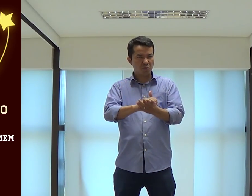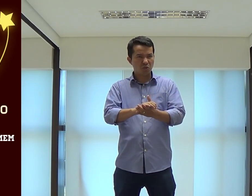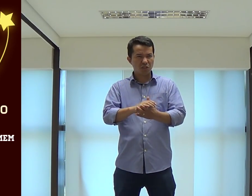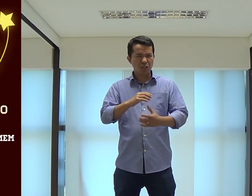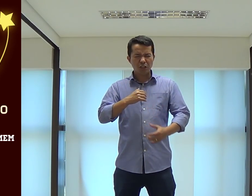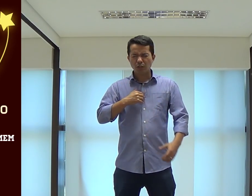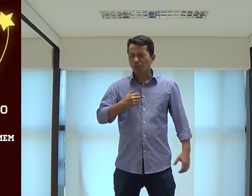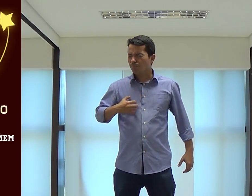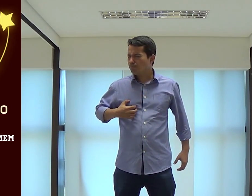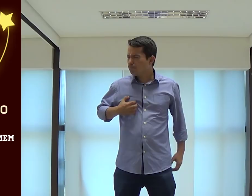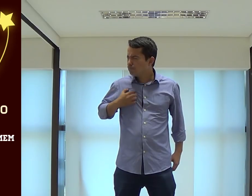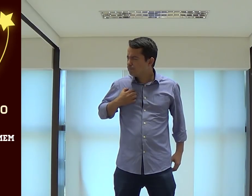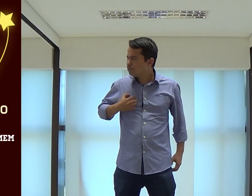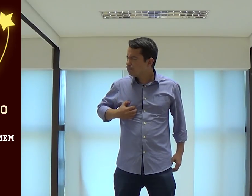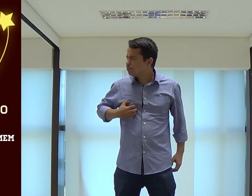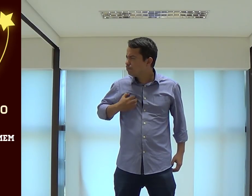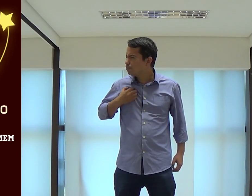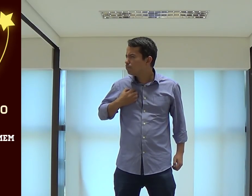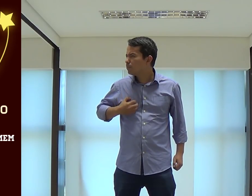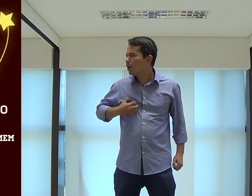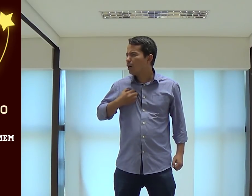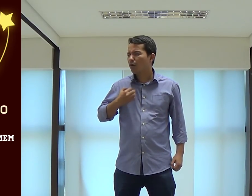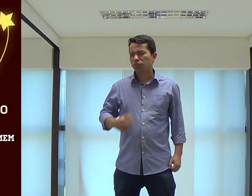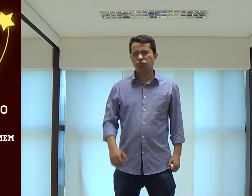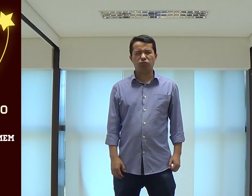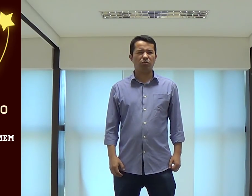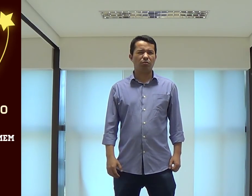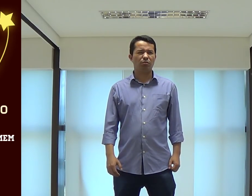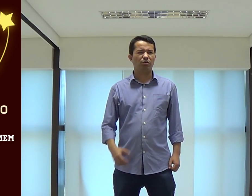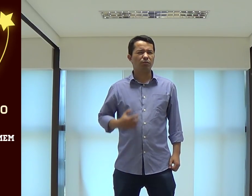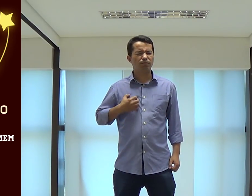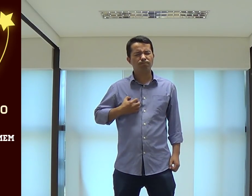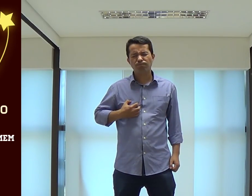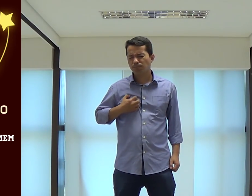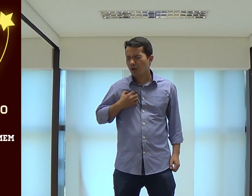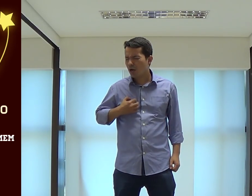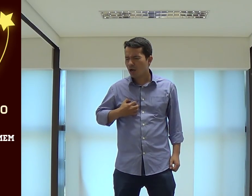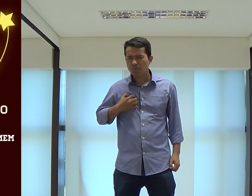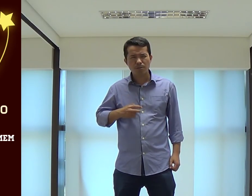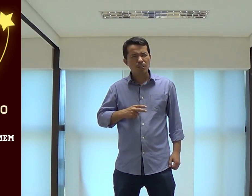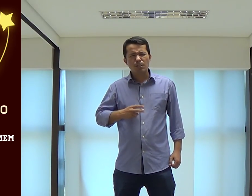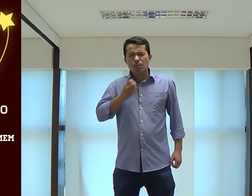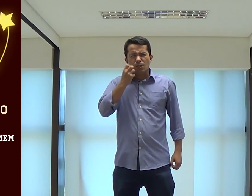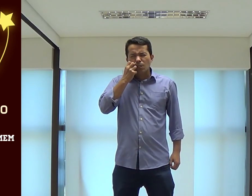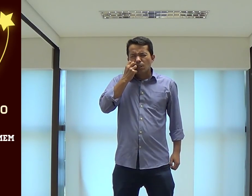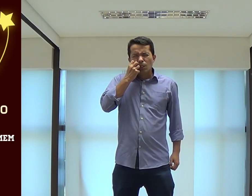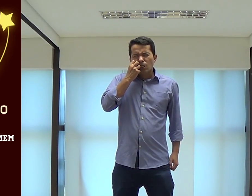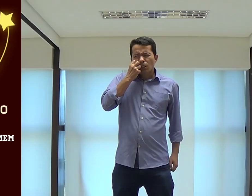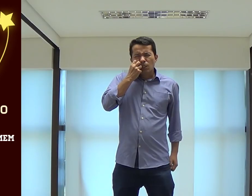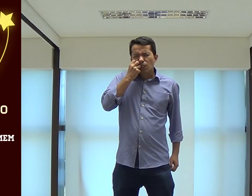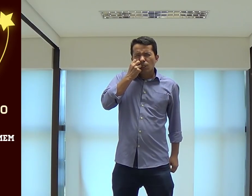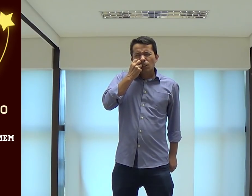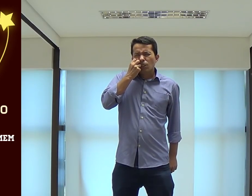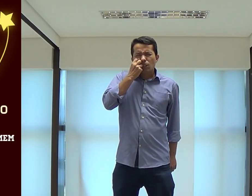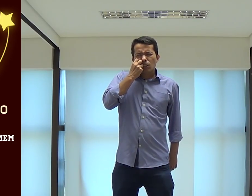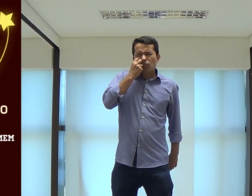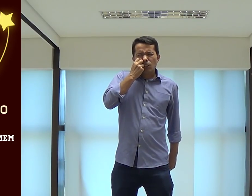da minha mãe, né? E daí eu comecei a ficar muito brava com ele. Eu tinha muita raiva, uma